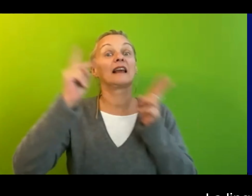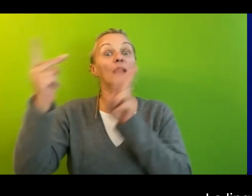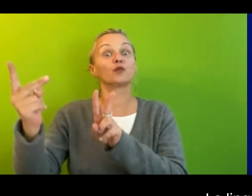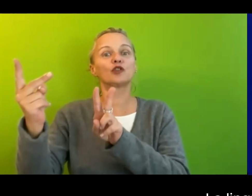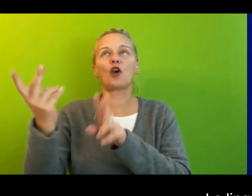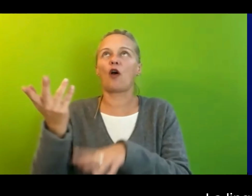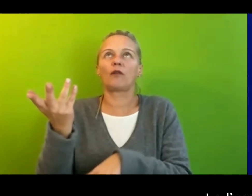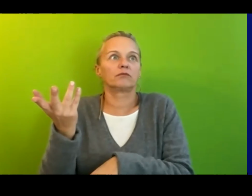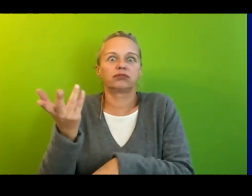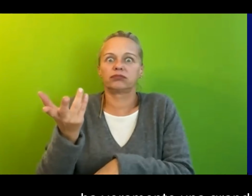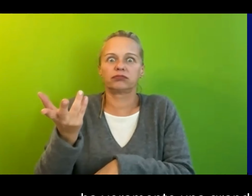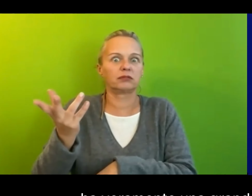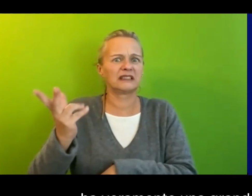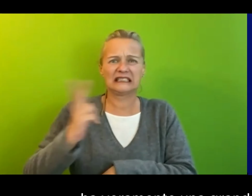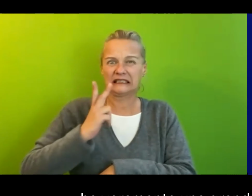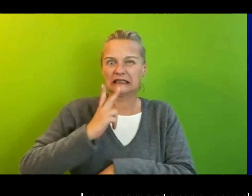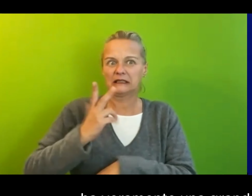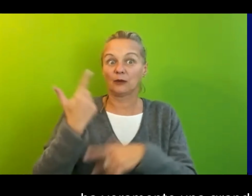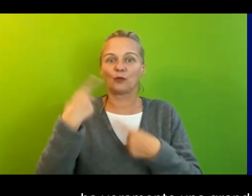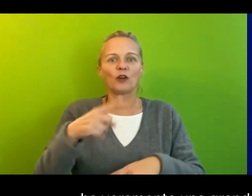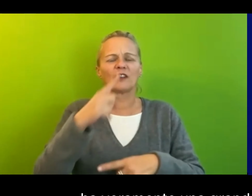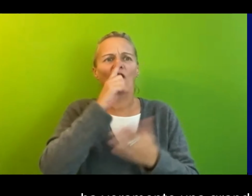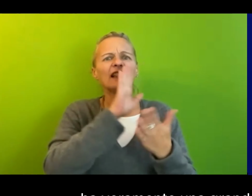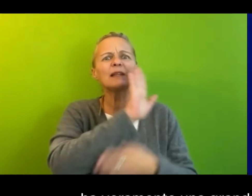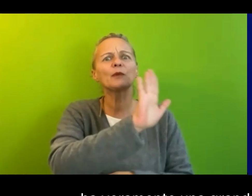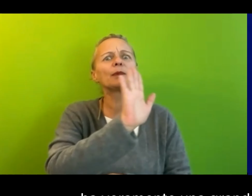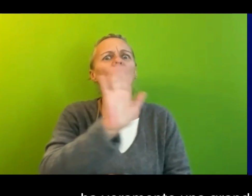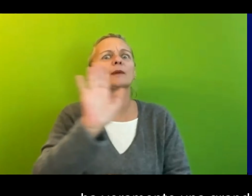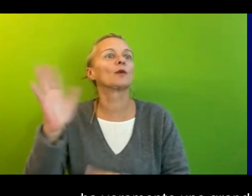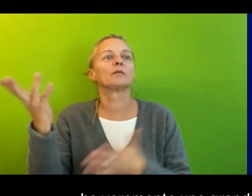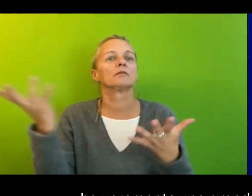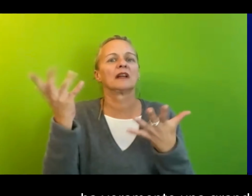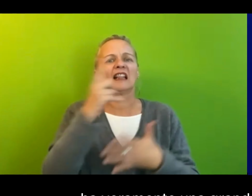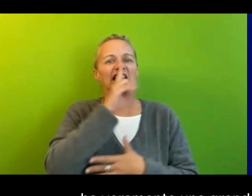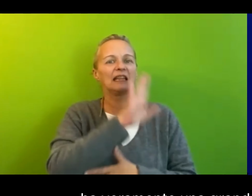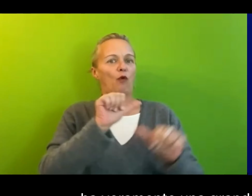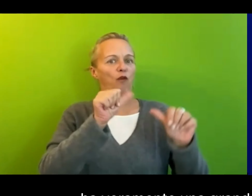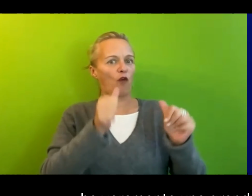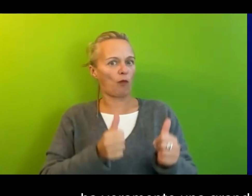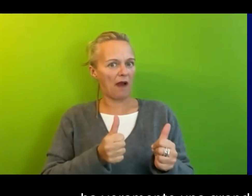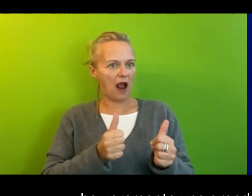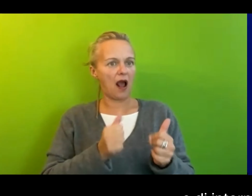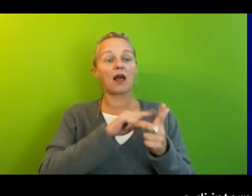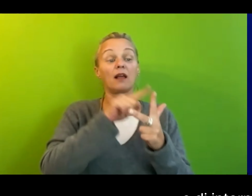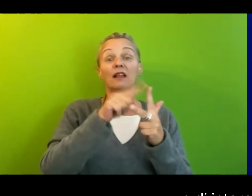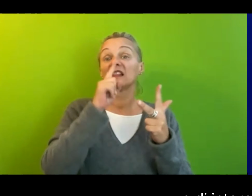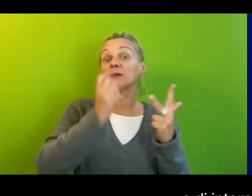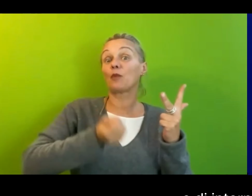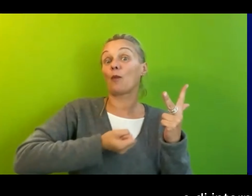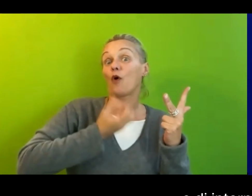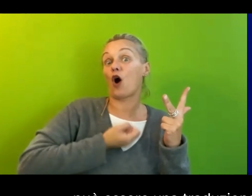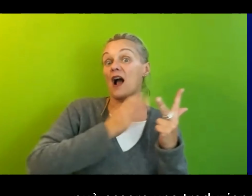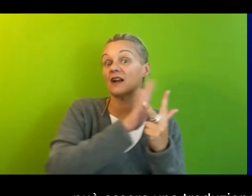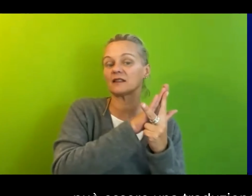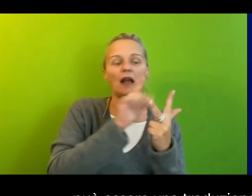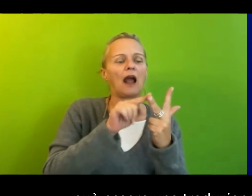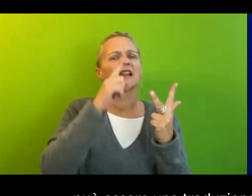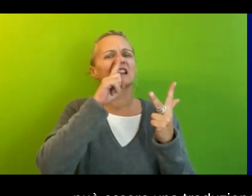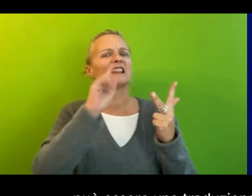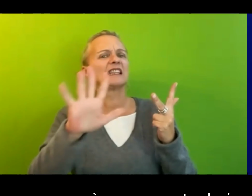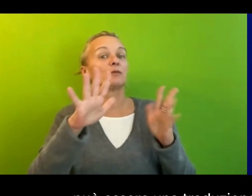La lingua LIS ha veramente una grande ricchezza di traduzioni e di interpretazioni.